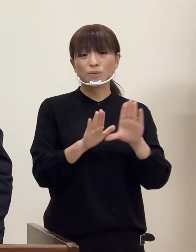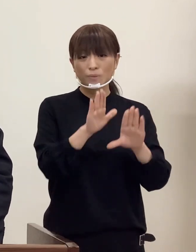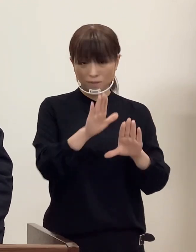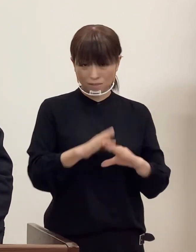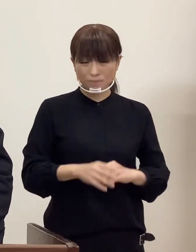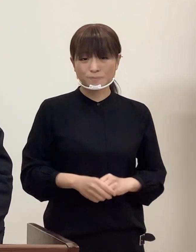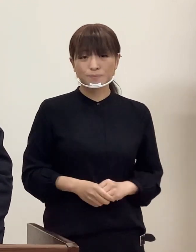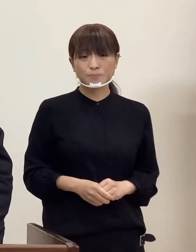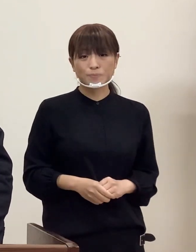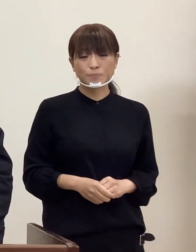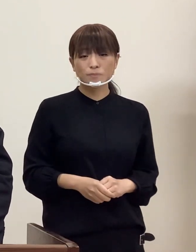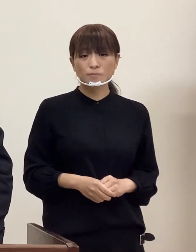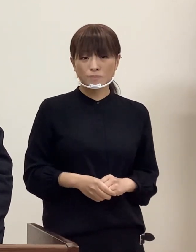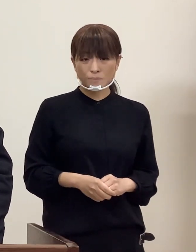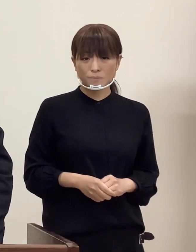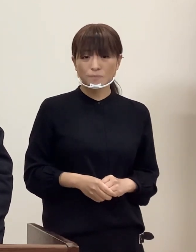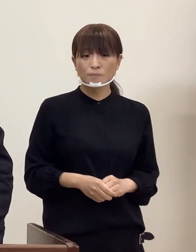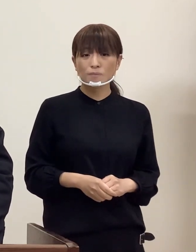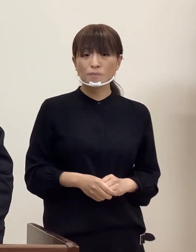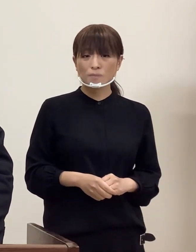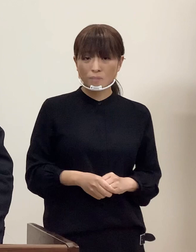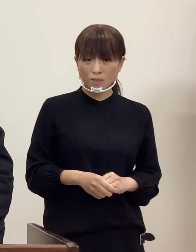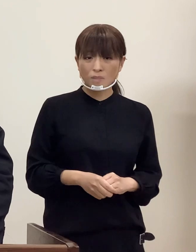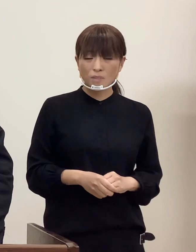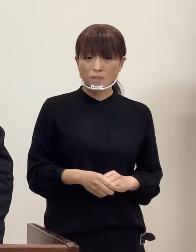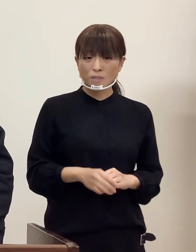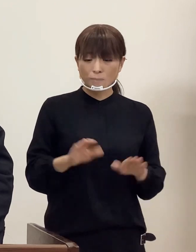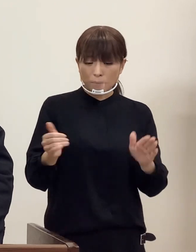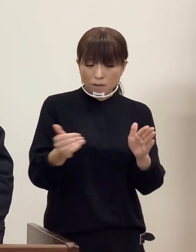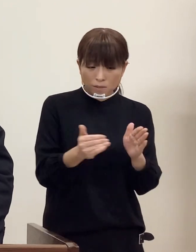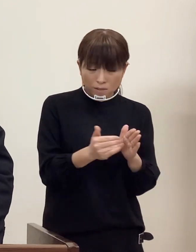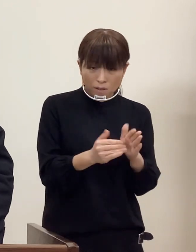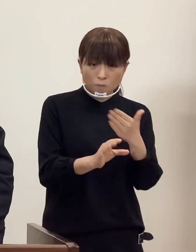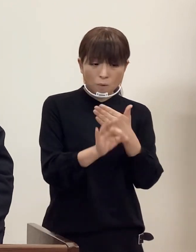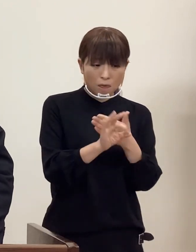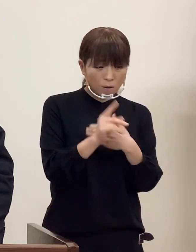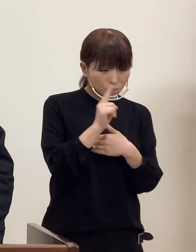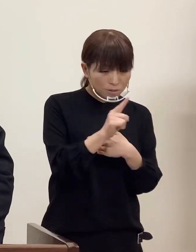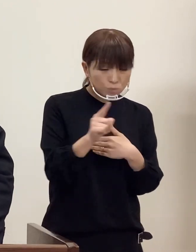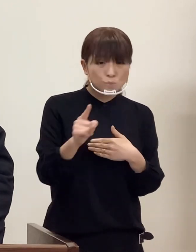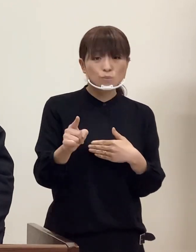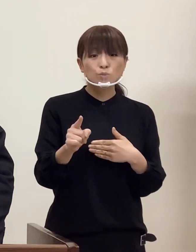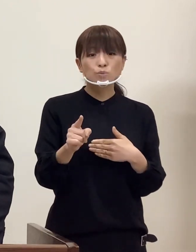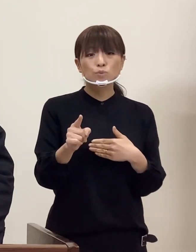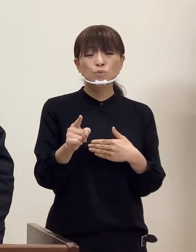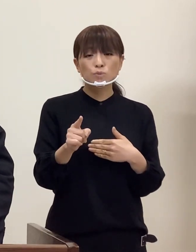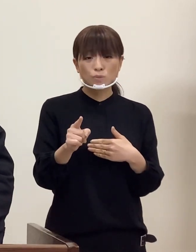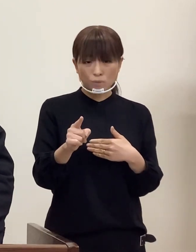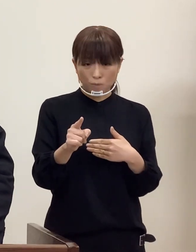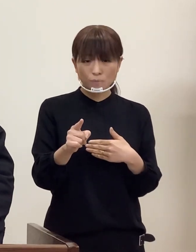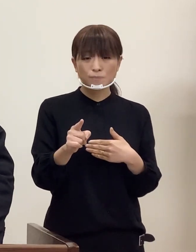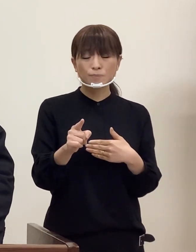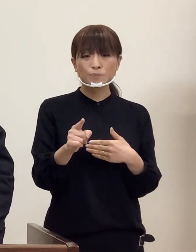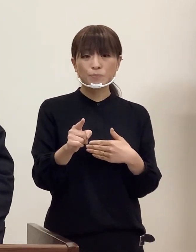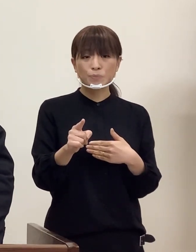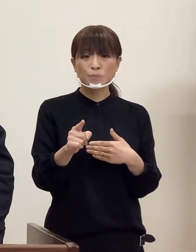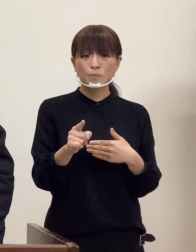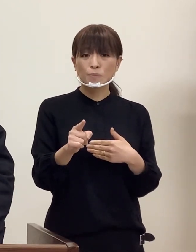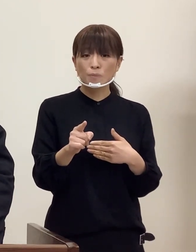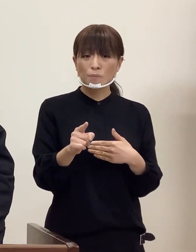でございます。いくつかの症例を見ますとですね、ずっとその陽性判断を受けるまで